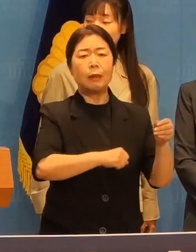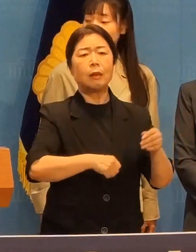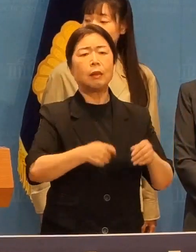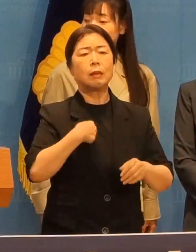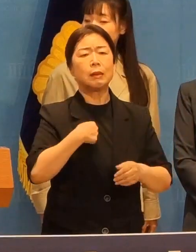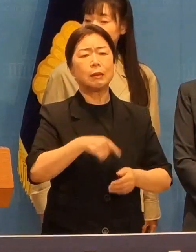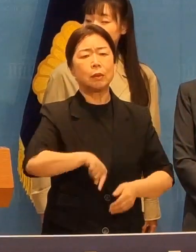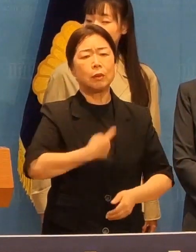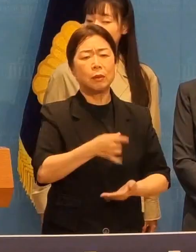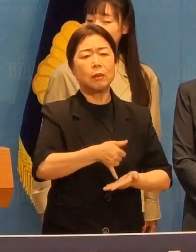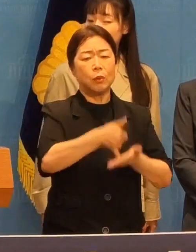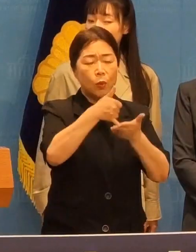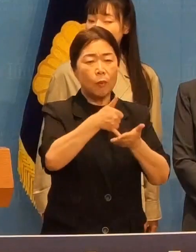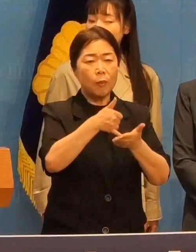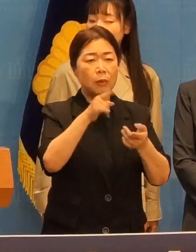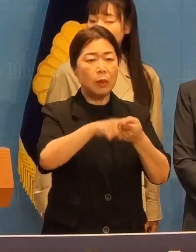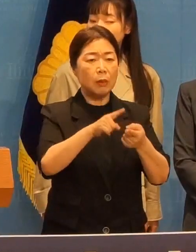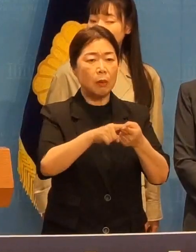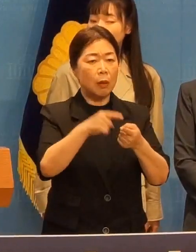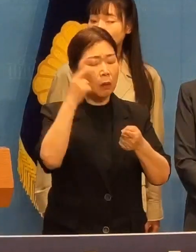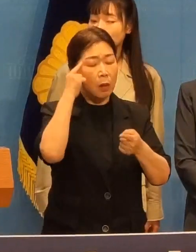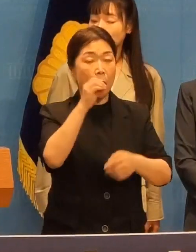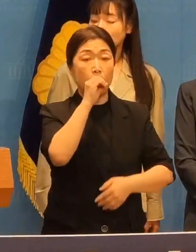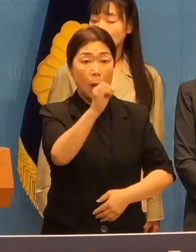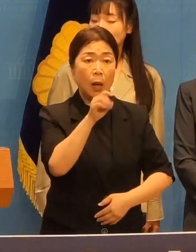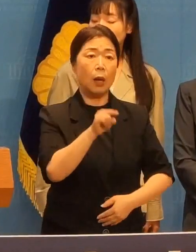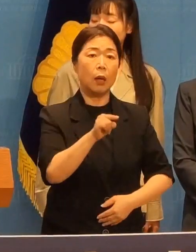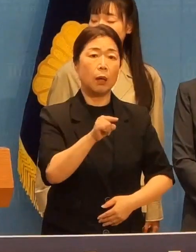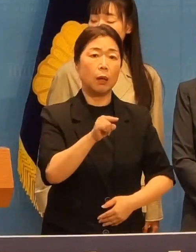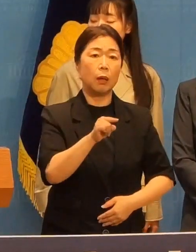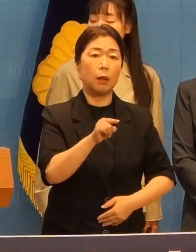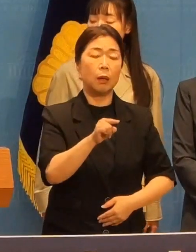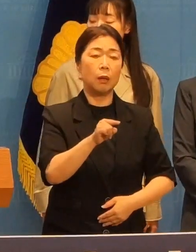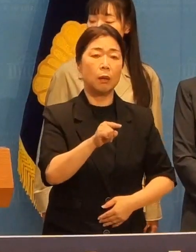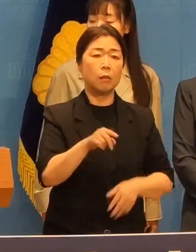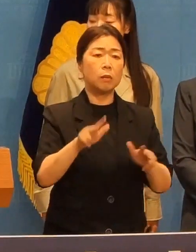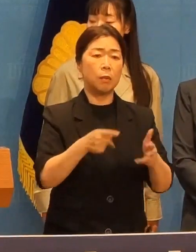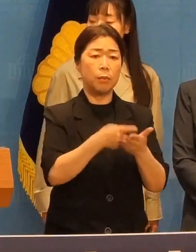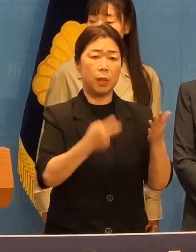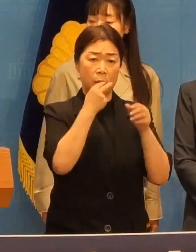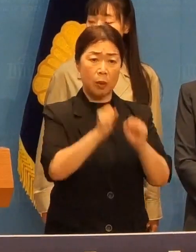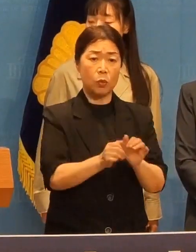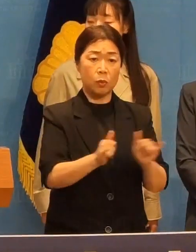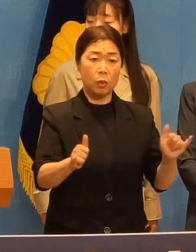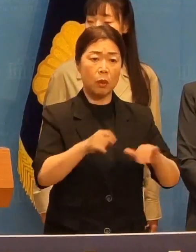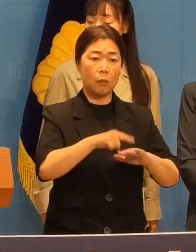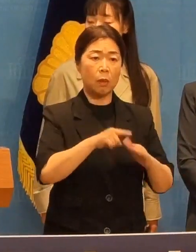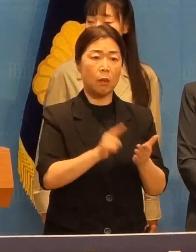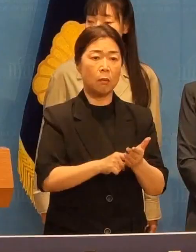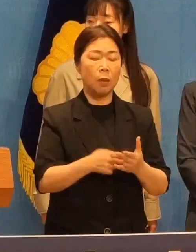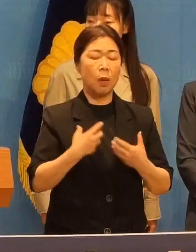다 잃어버린 피해 생존자들이 이제는 허탈한 심정으로 살아가게 되었습니다.